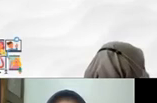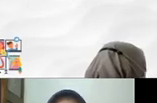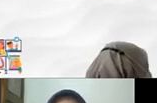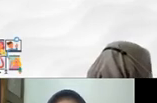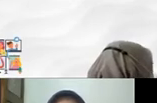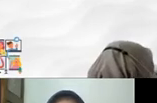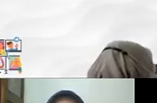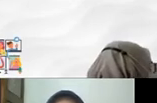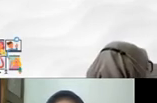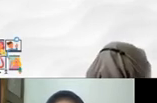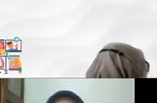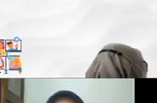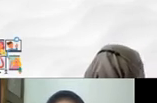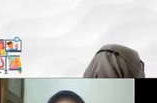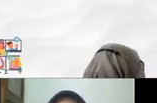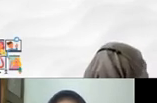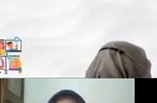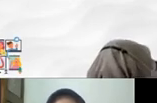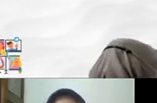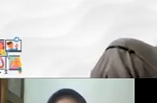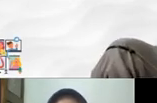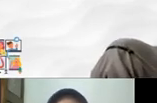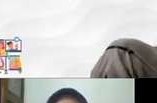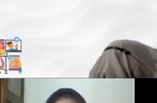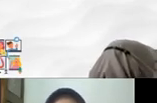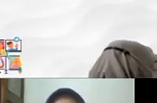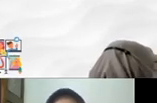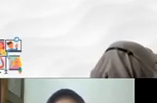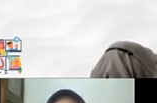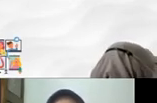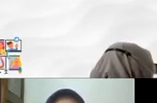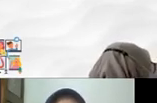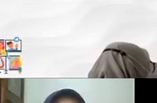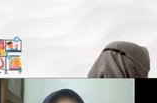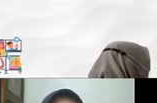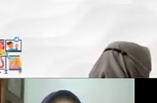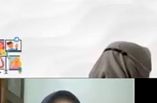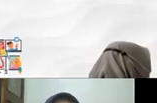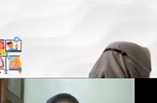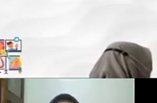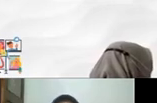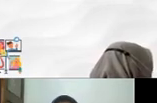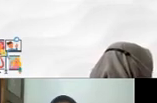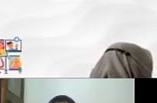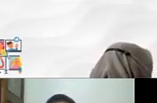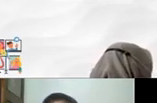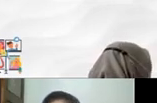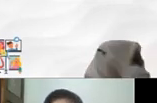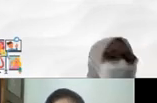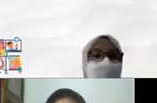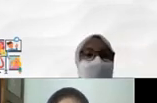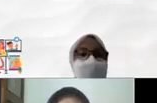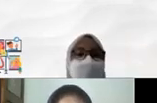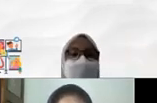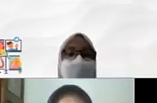Ada 6 strategi Untuk Build forward Better Yang pertama Tentunya Terkait dengan Sumber daya manusia Yang berdaya saing Tadi